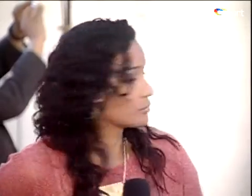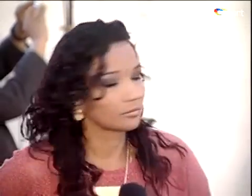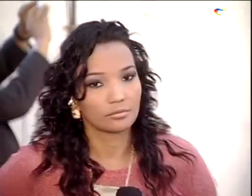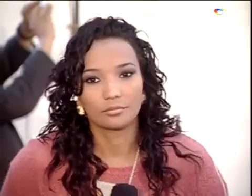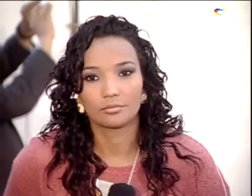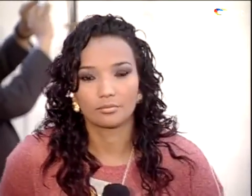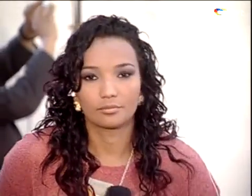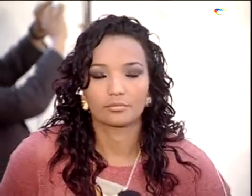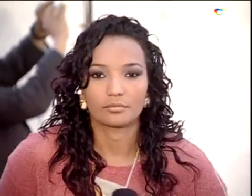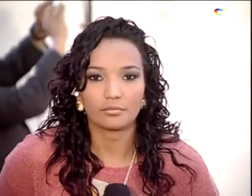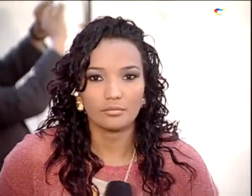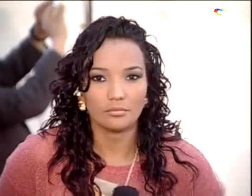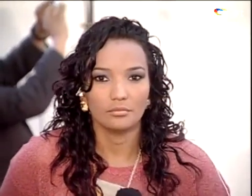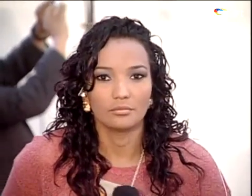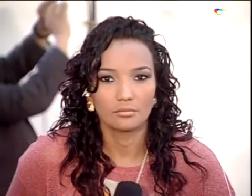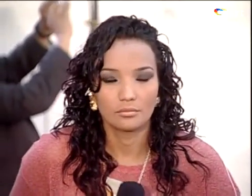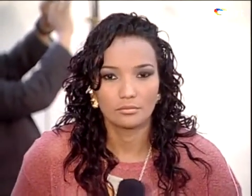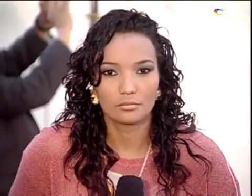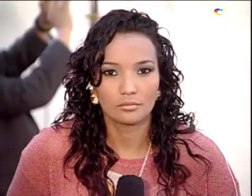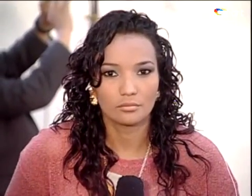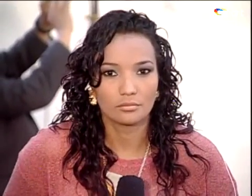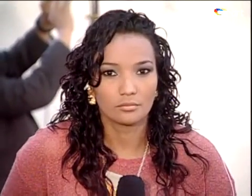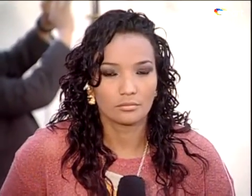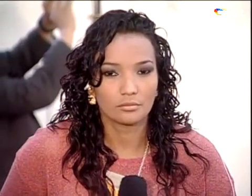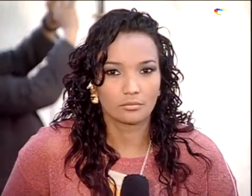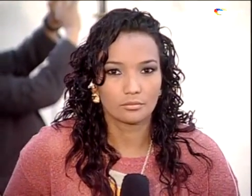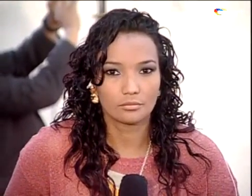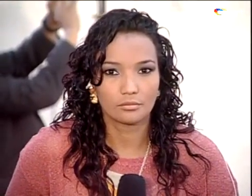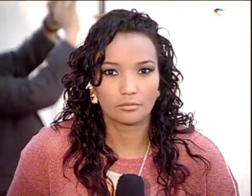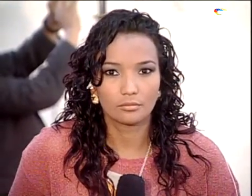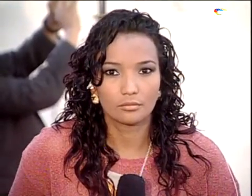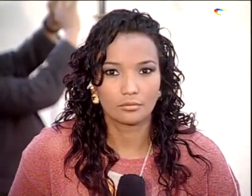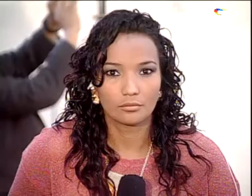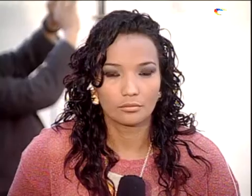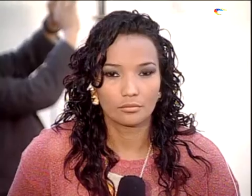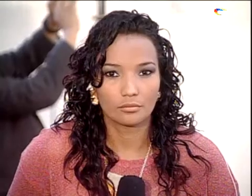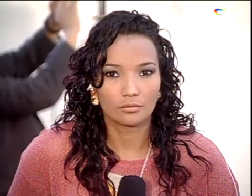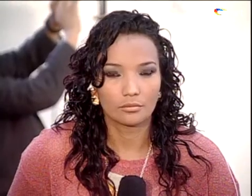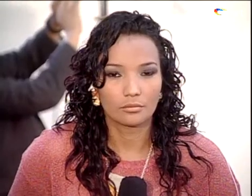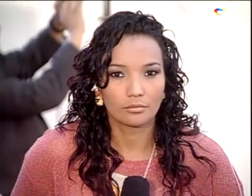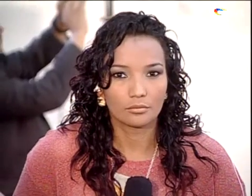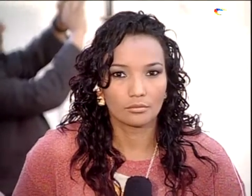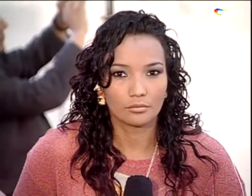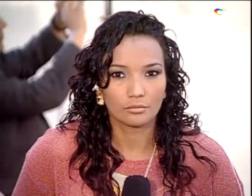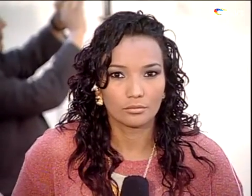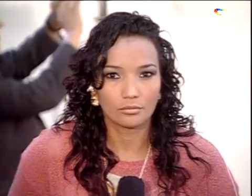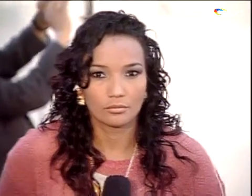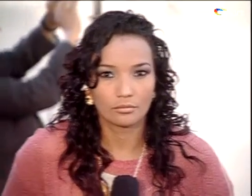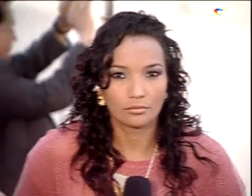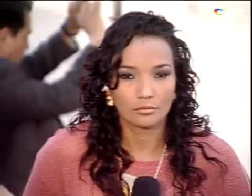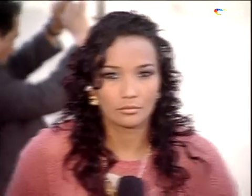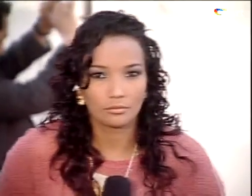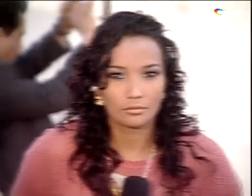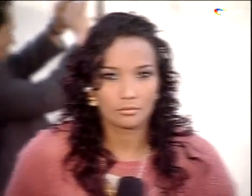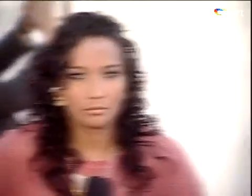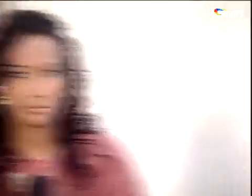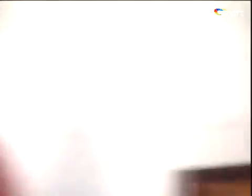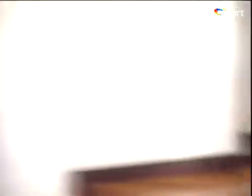acceder a la técnica de fertilización in vitro. A partir de ese momento se ha producido en el país un